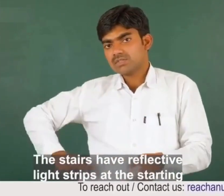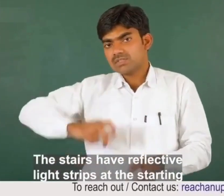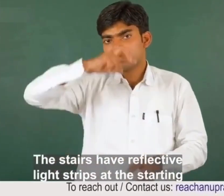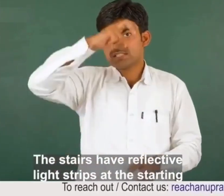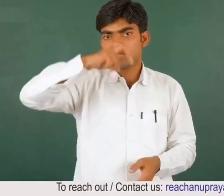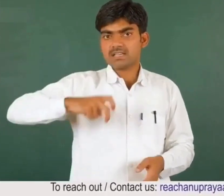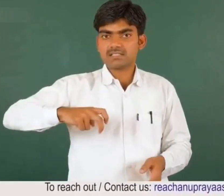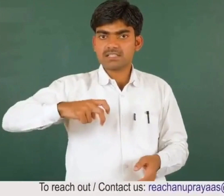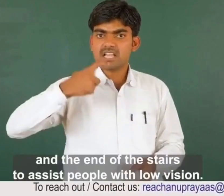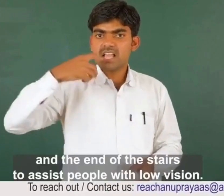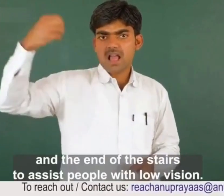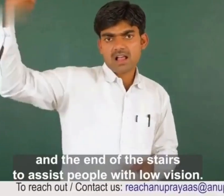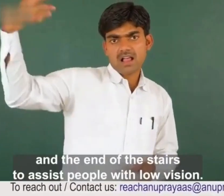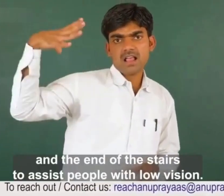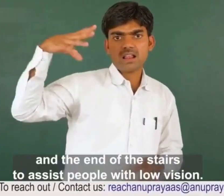परावर तक प्रकाश पट्टिया होती है